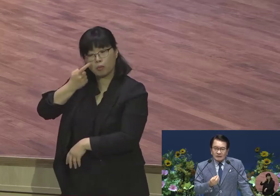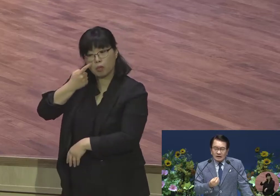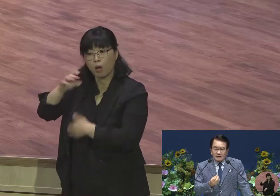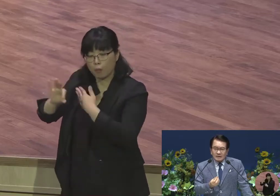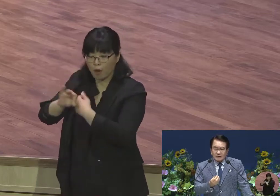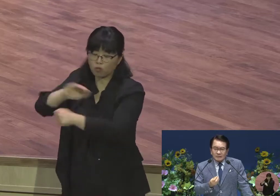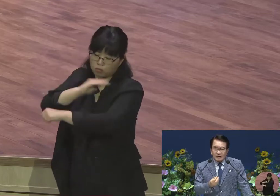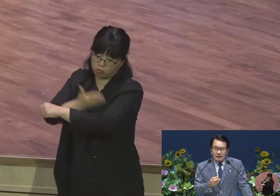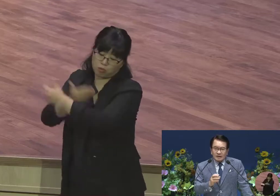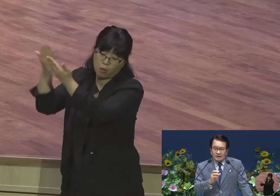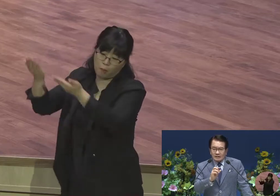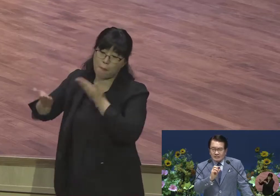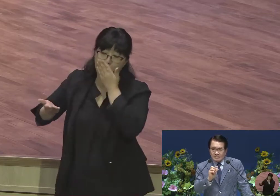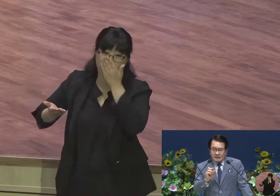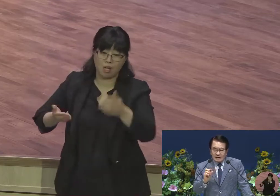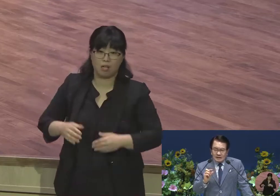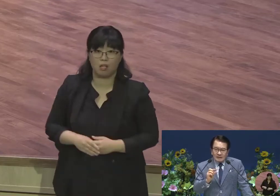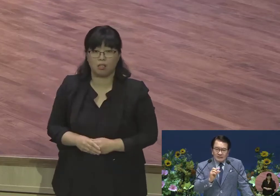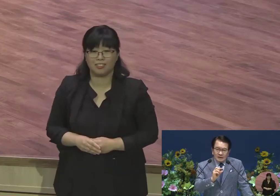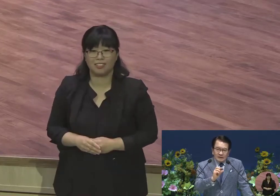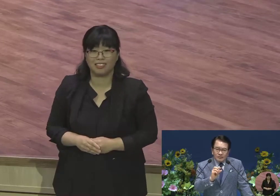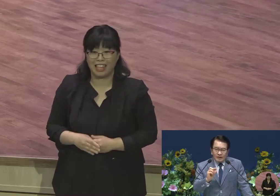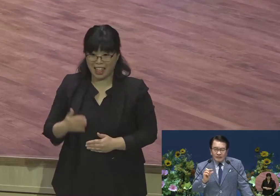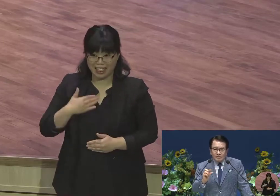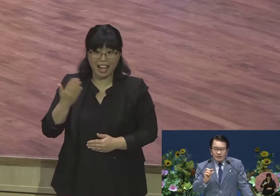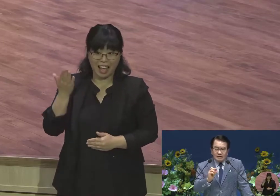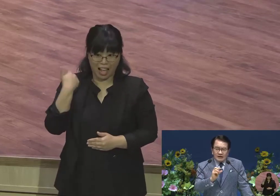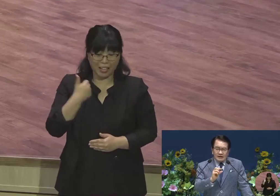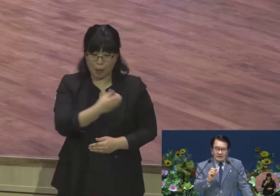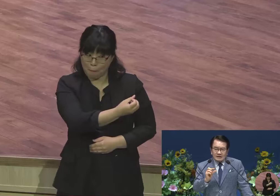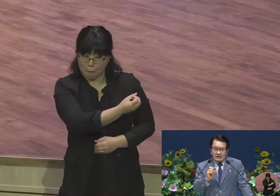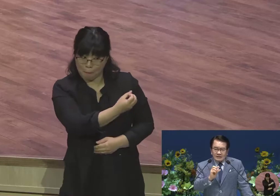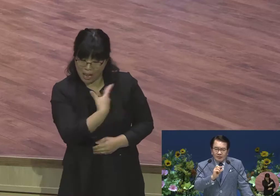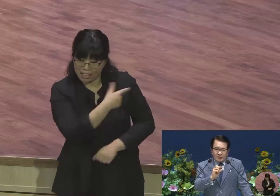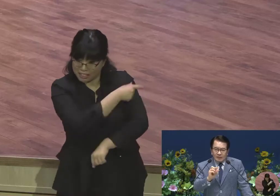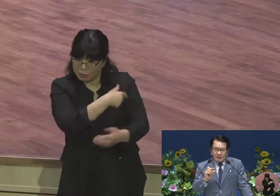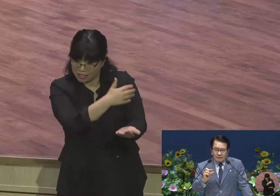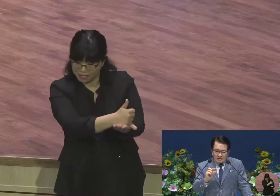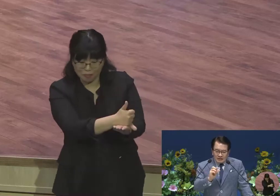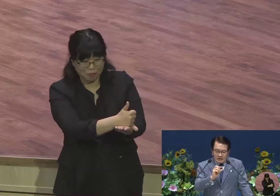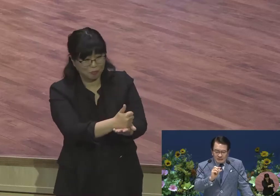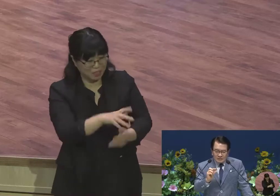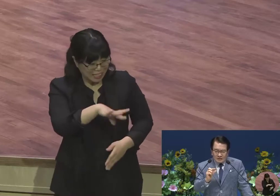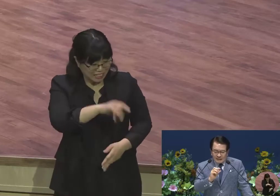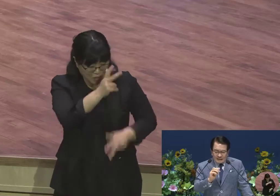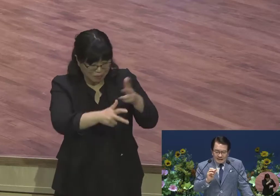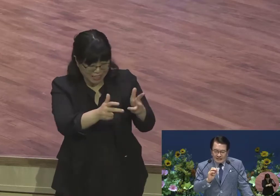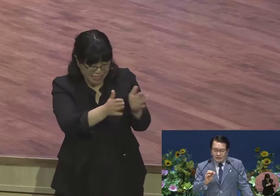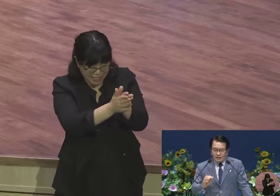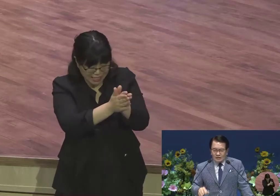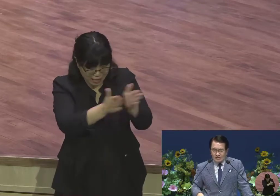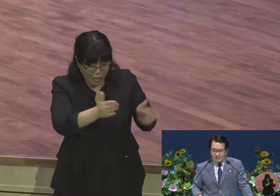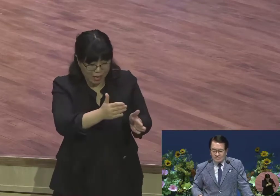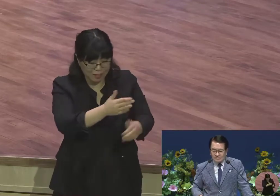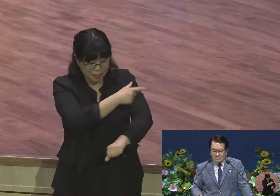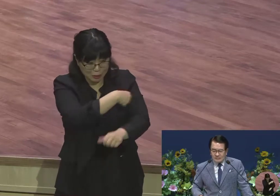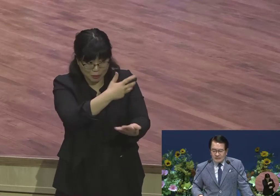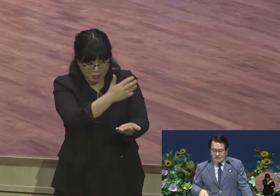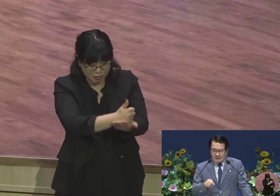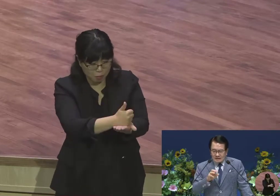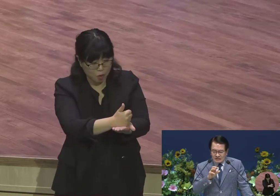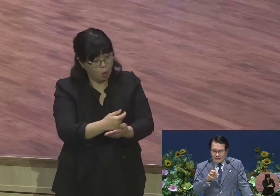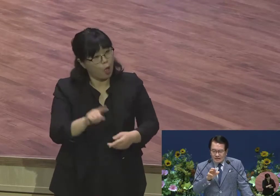자반 집사님 보니까 브랜드부터 시작해서 어떤 게 걸시분도 다 기도했더라고요.